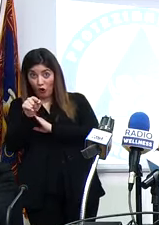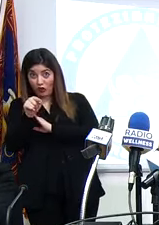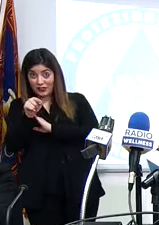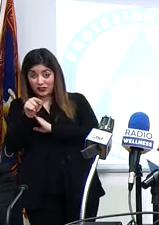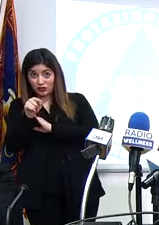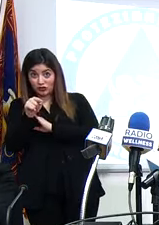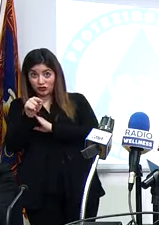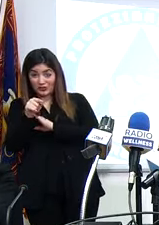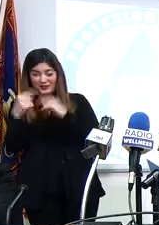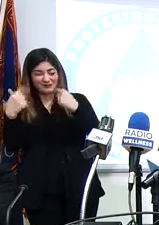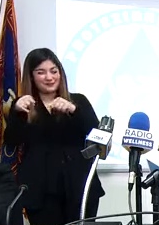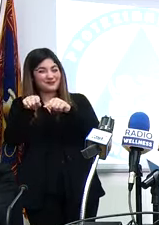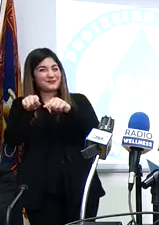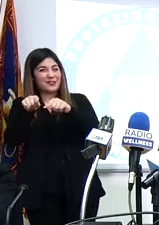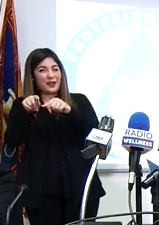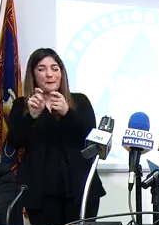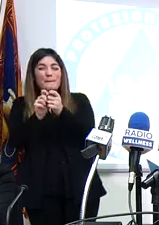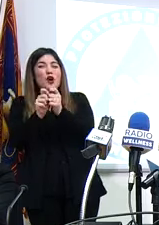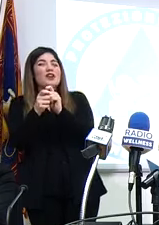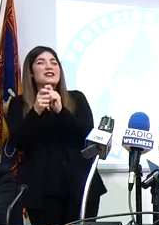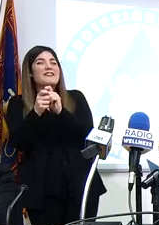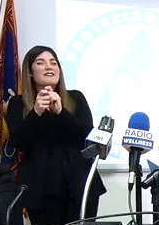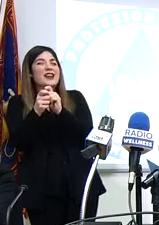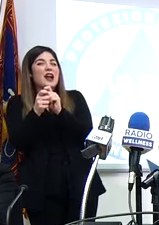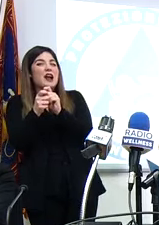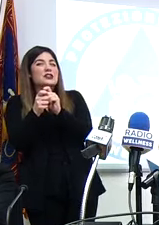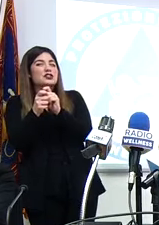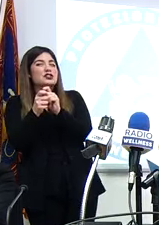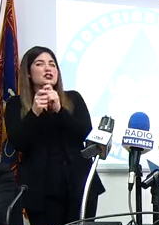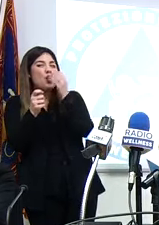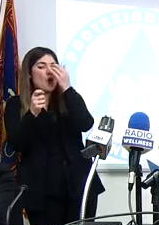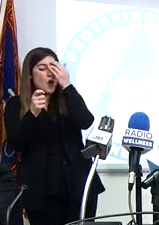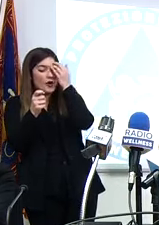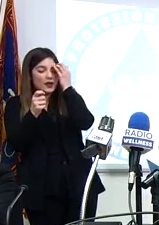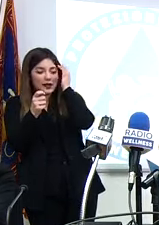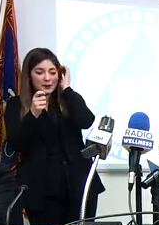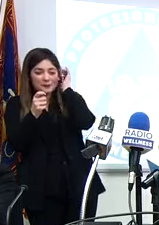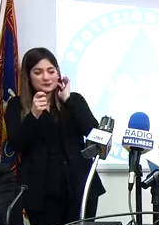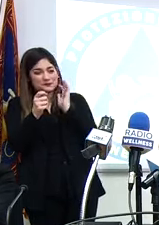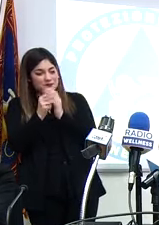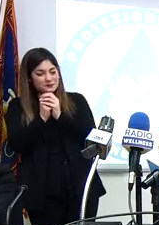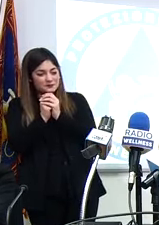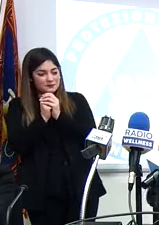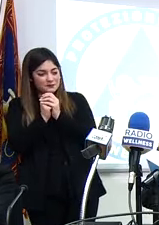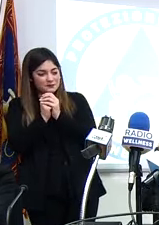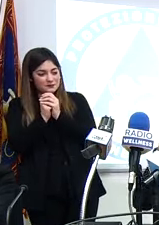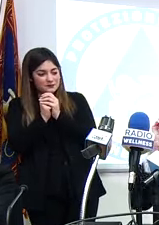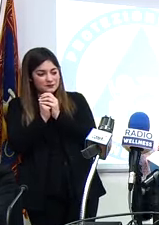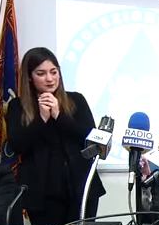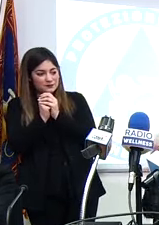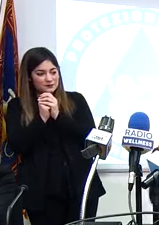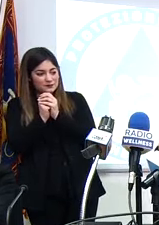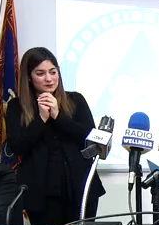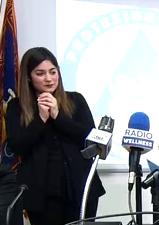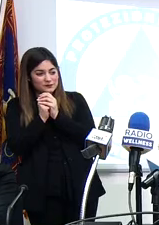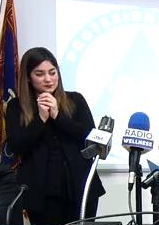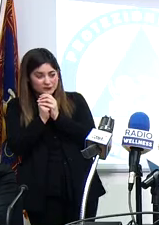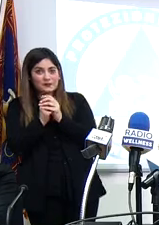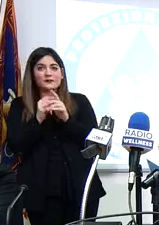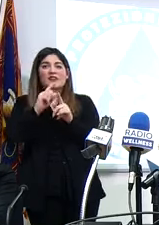614, che è la modificazione, c'è stata un acido aspartico, è stato scambiato una glicina al posto